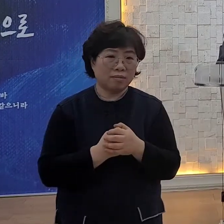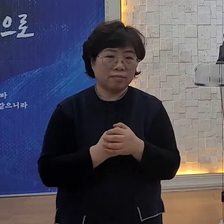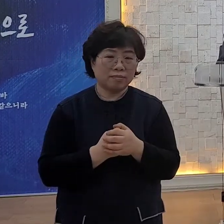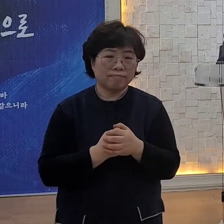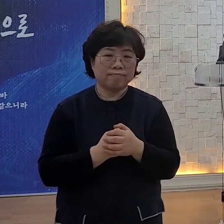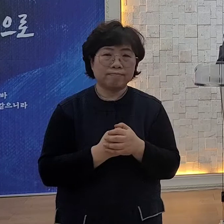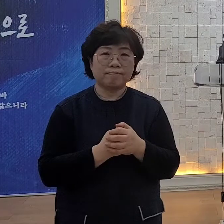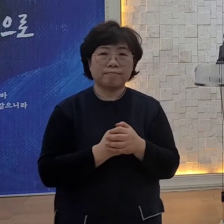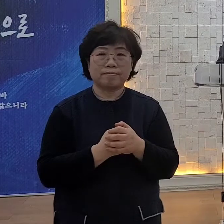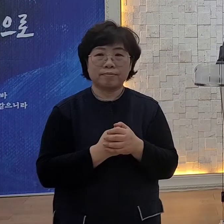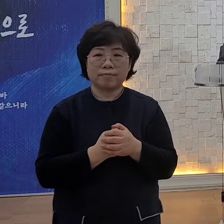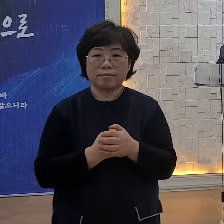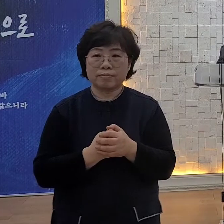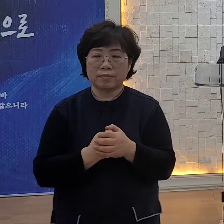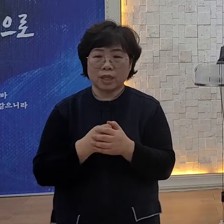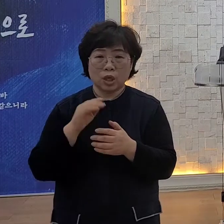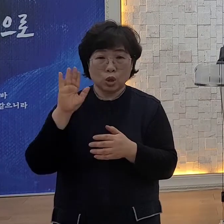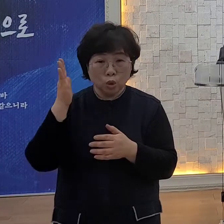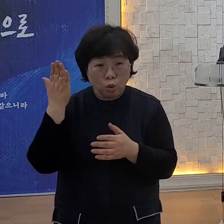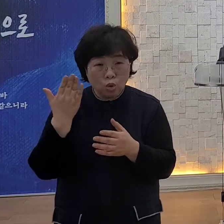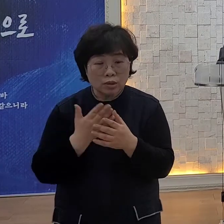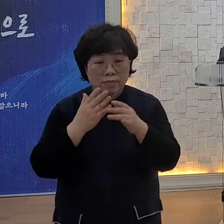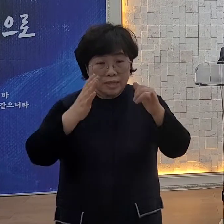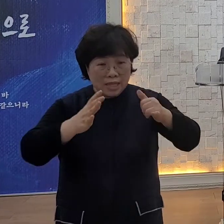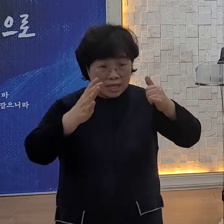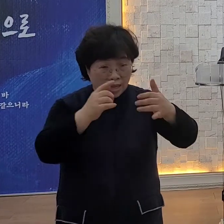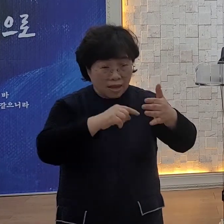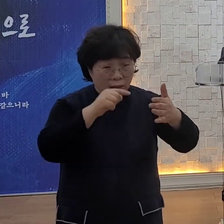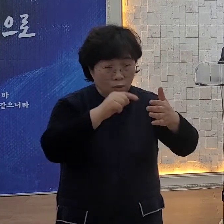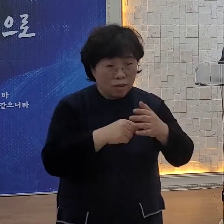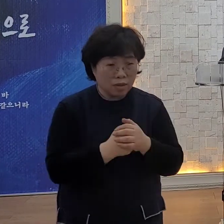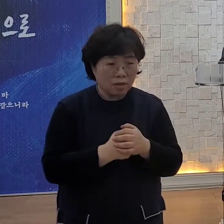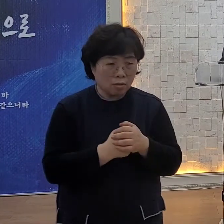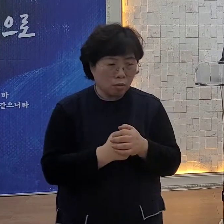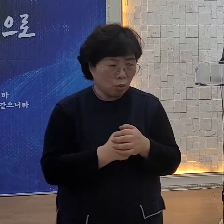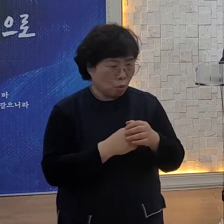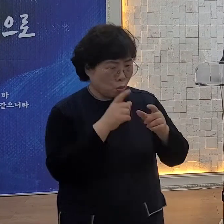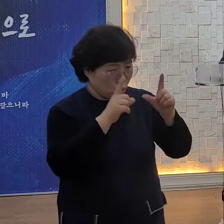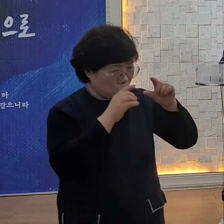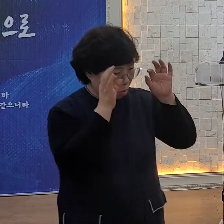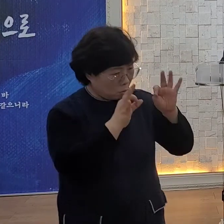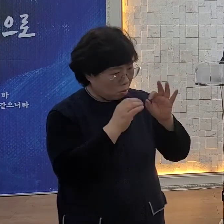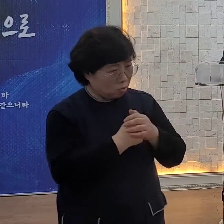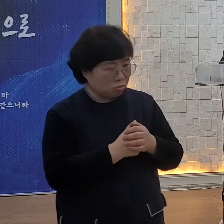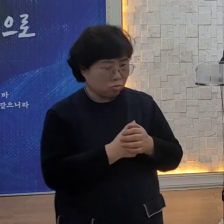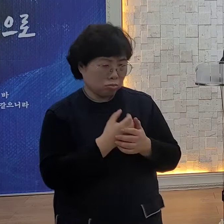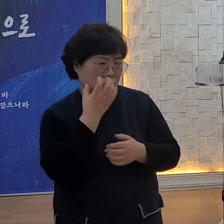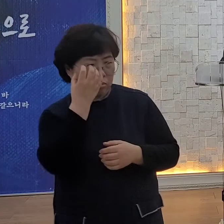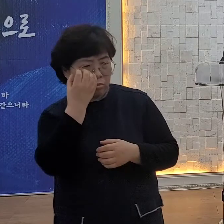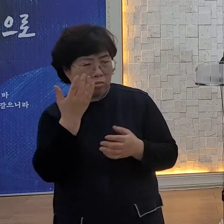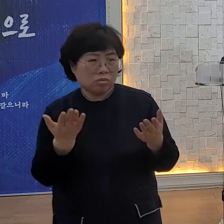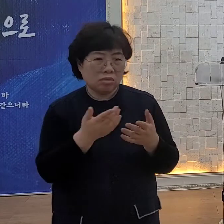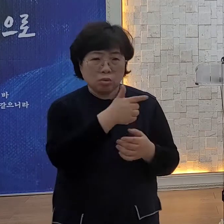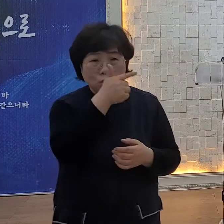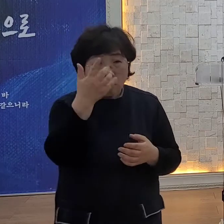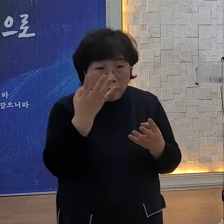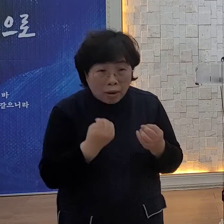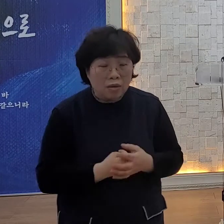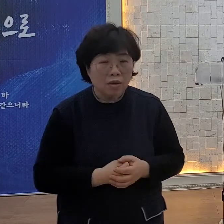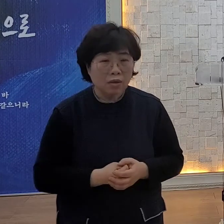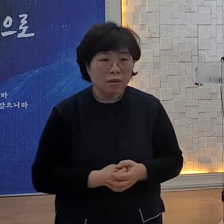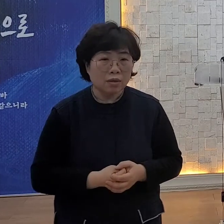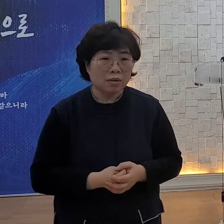이뿐이겠습니까? 여러분 요즘 이 세상에 돌아가는 거 우리 알고는 못 먹는 게 천지. 진짜